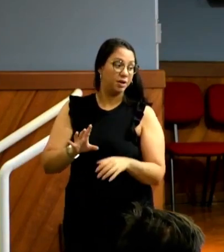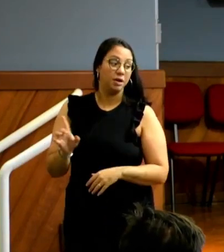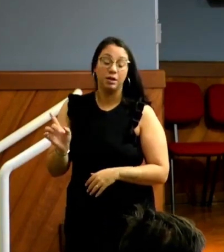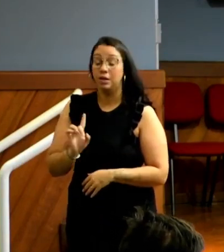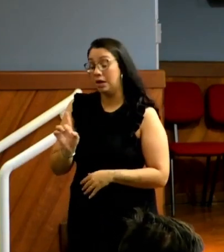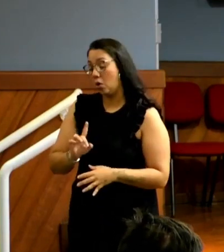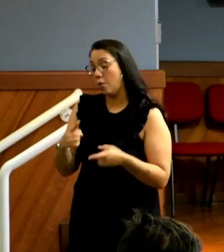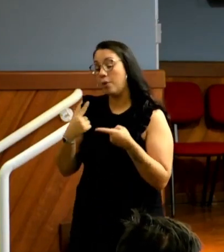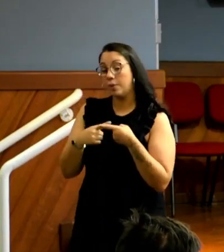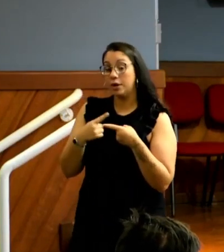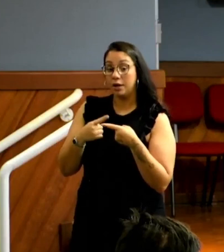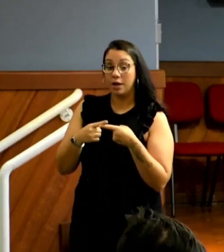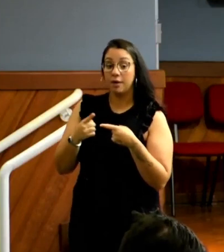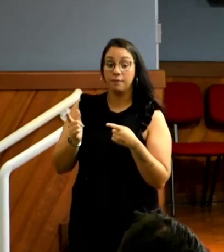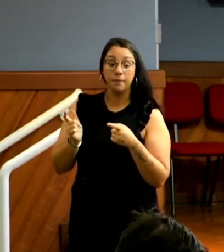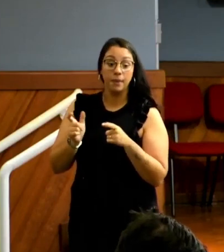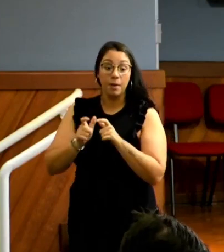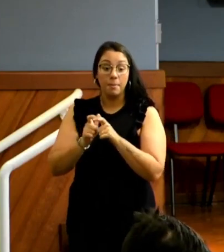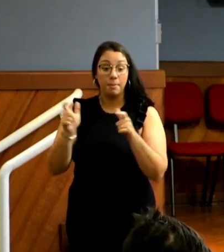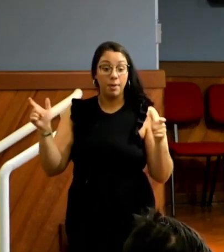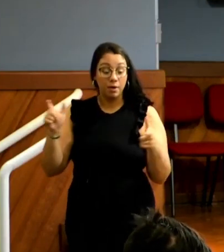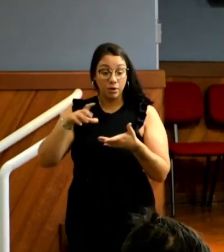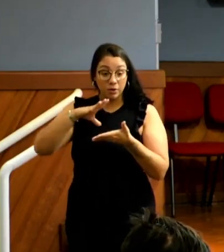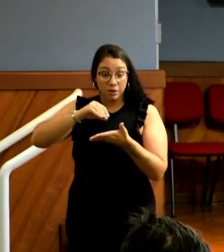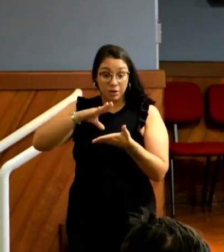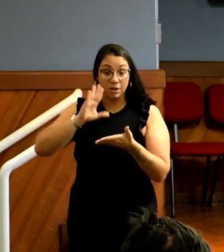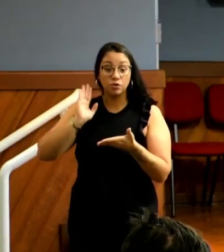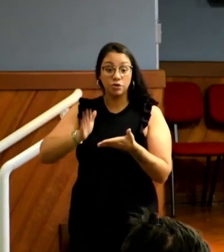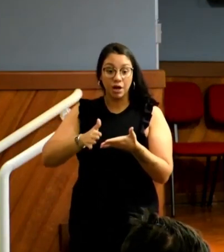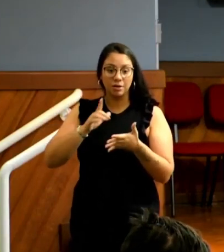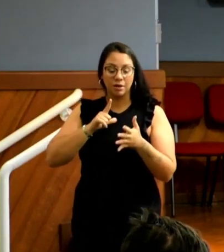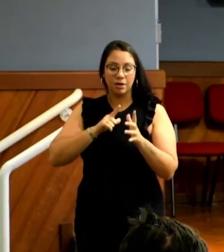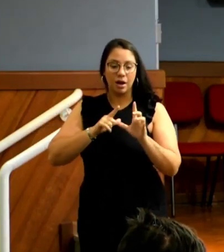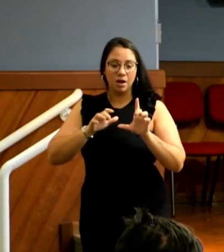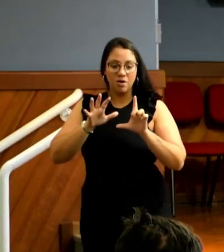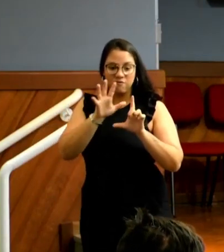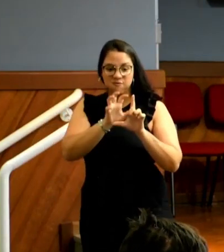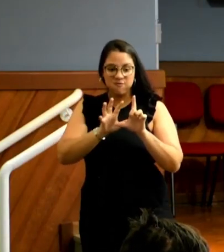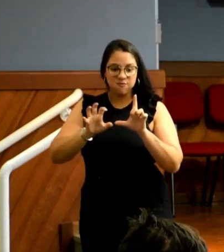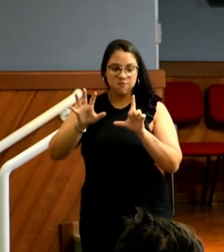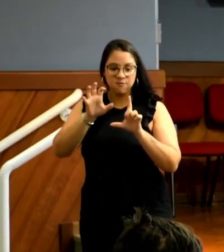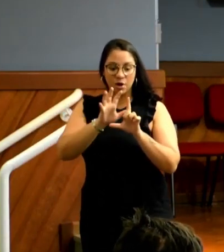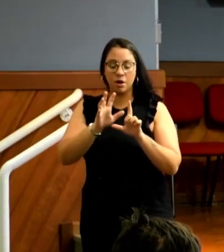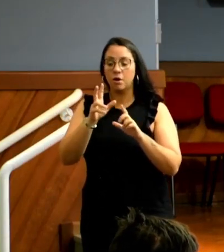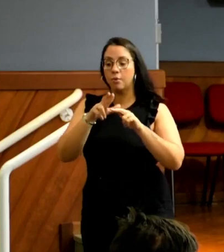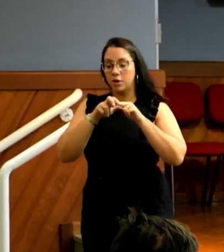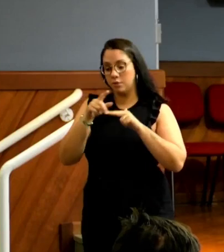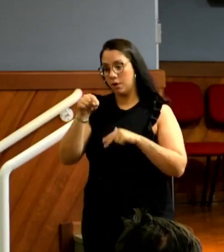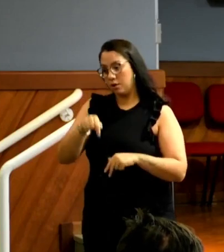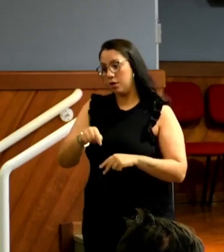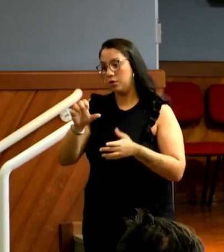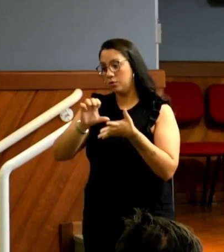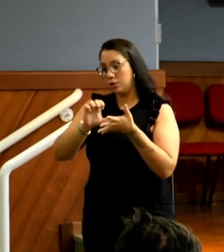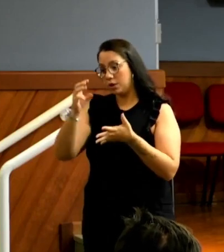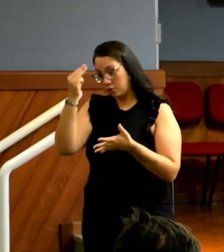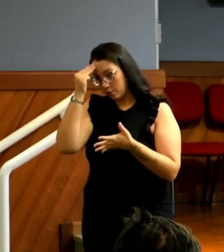Não, até porque a maior parte dos scanners, elas já digitalizam com filtro. Ele já coloca, por exemplo, os nossos no 100 mil, quando a gente coloca, estou